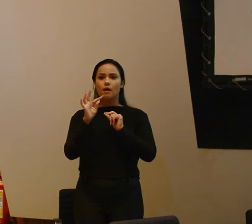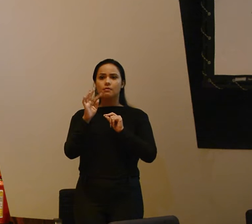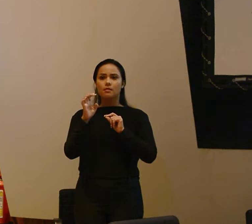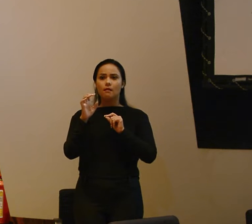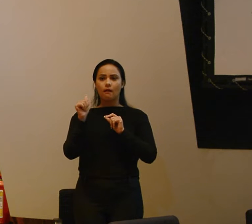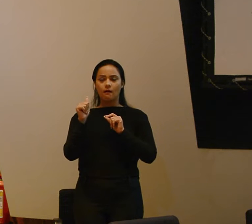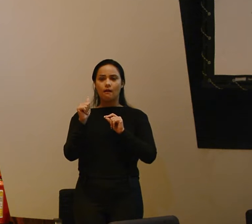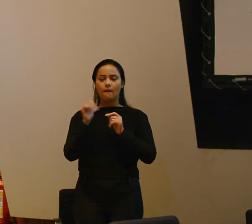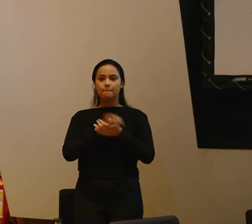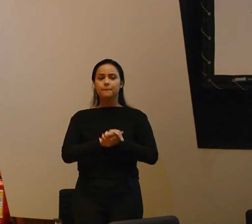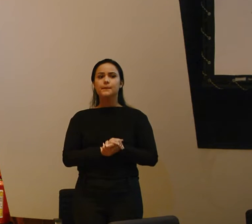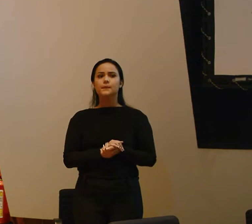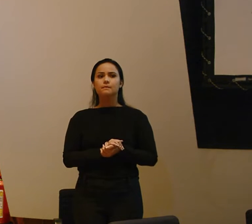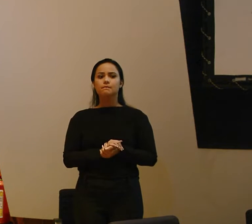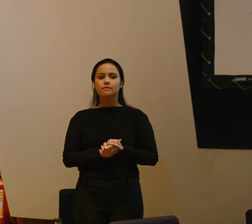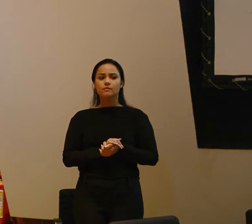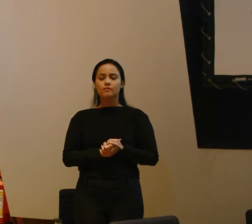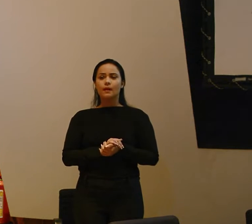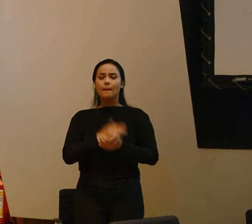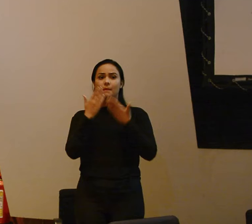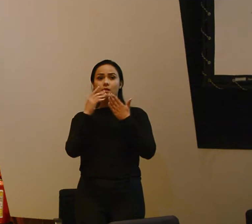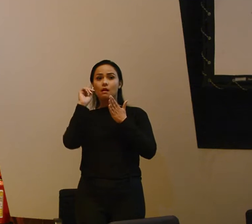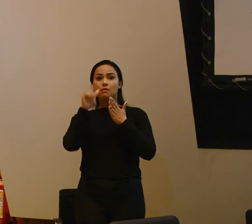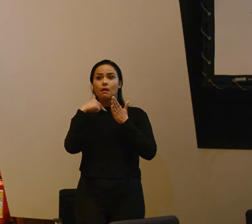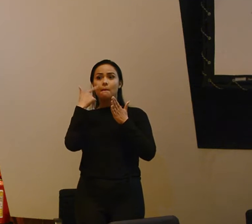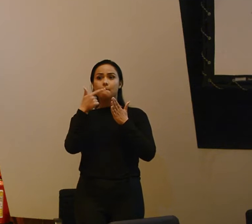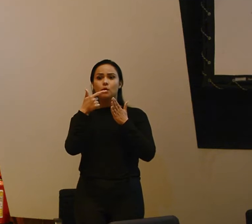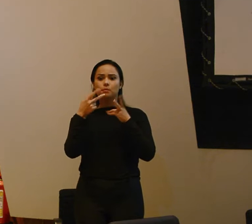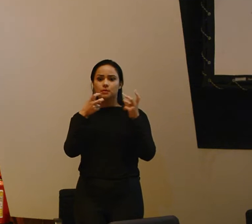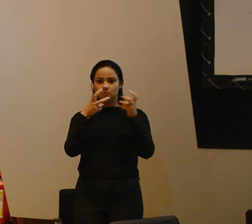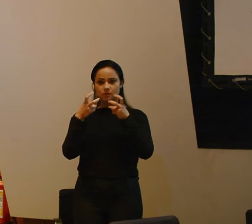o transtorno do espectro autista, costuma aparecer depois